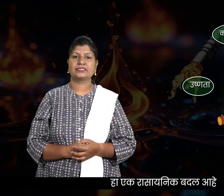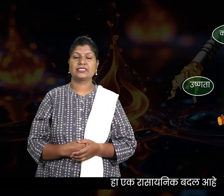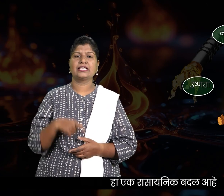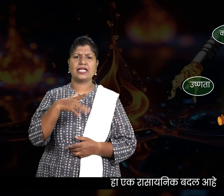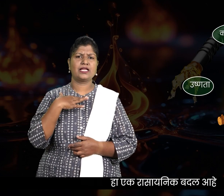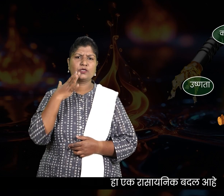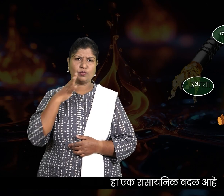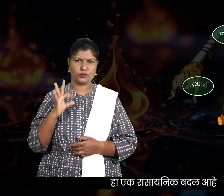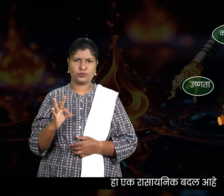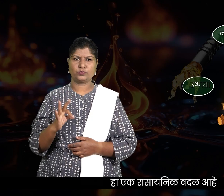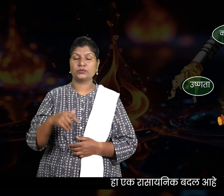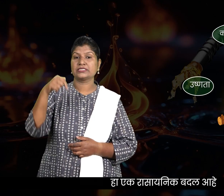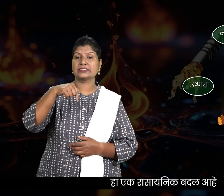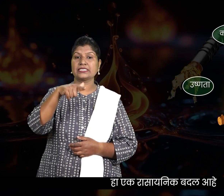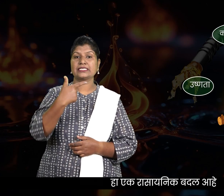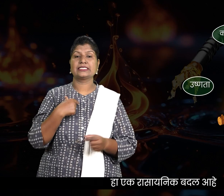हा एक रासायनिक बदल आहे